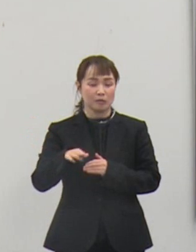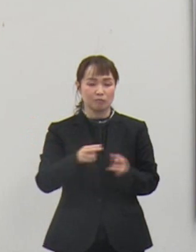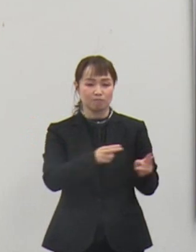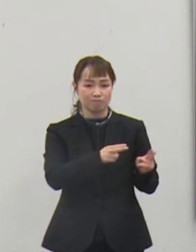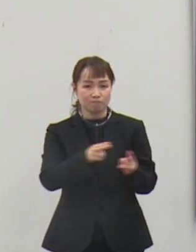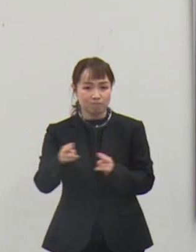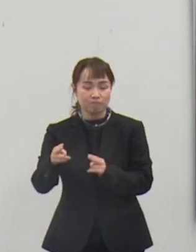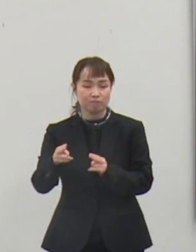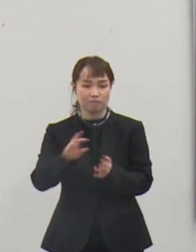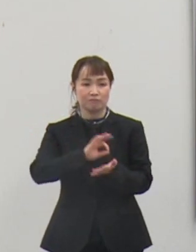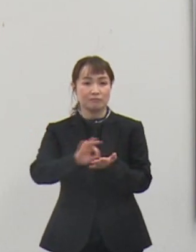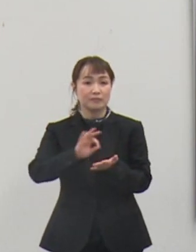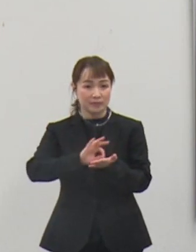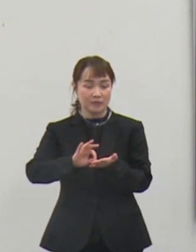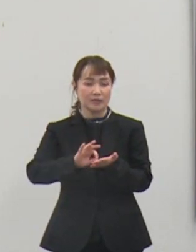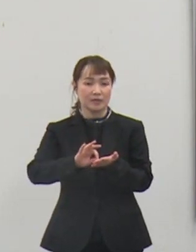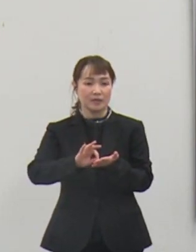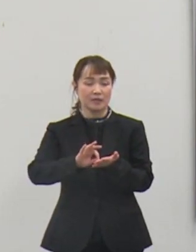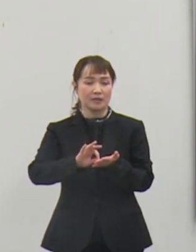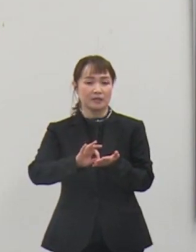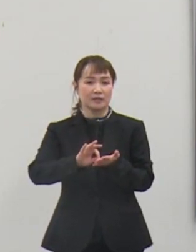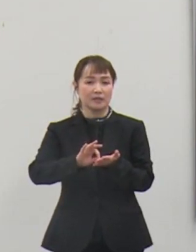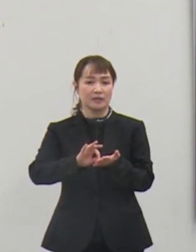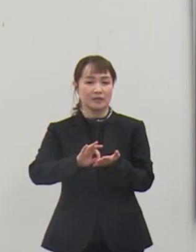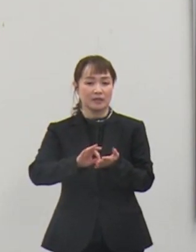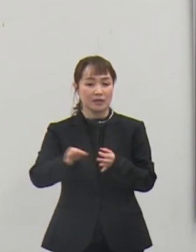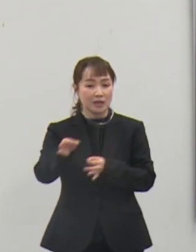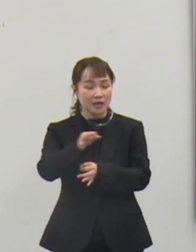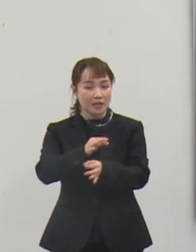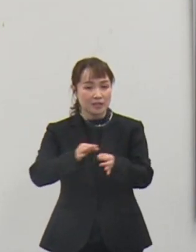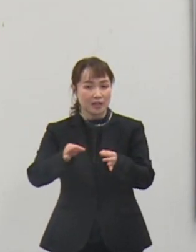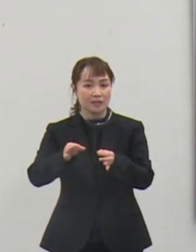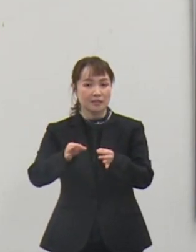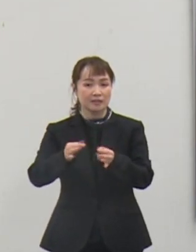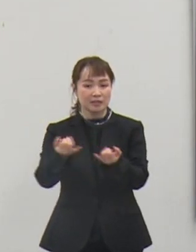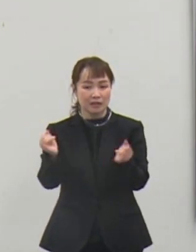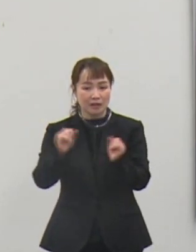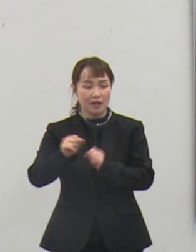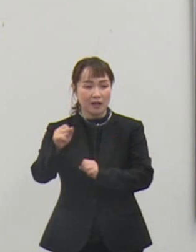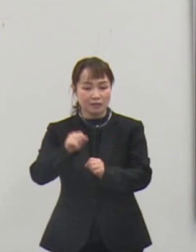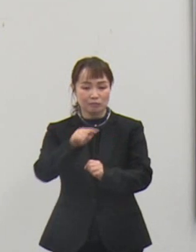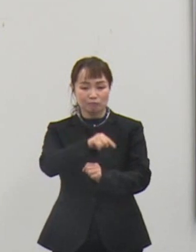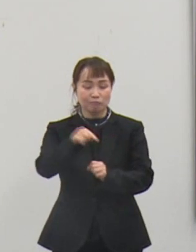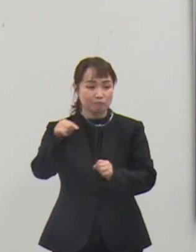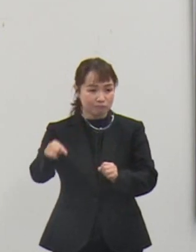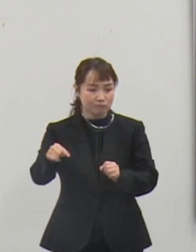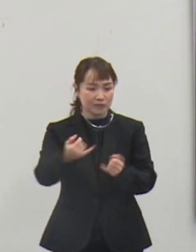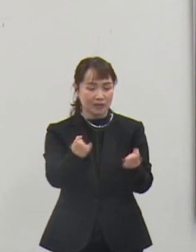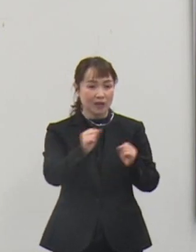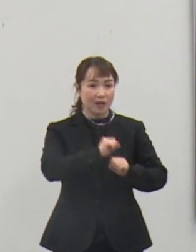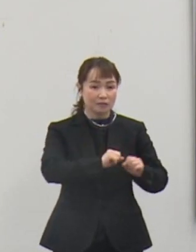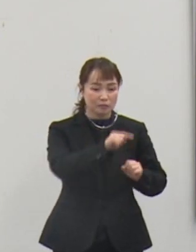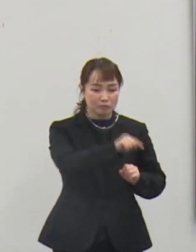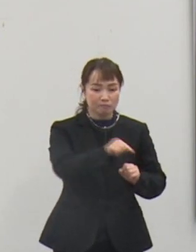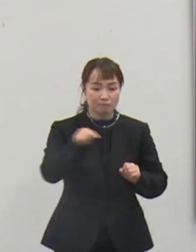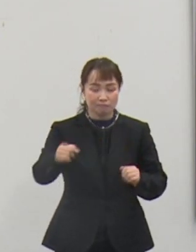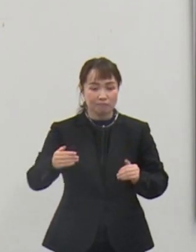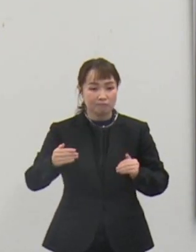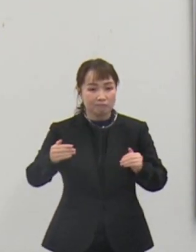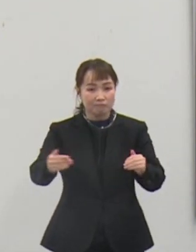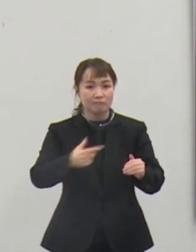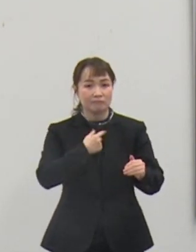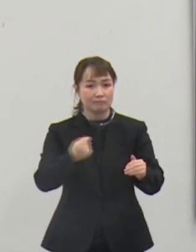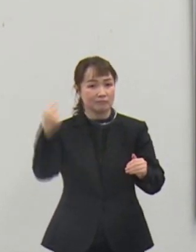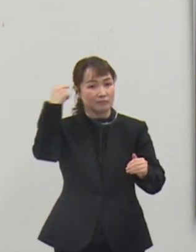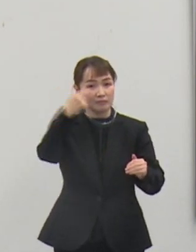しっかりと活用して、できるだけ経済社会活動との両立に向けて取り組みを進めていただきたい